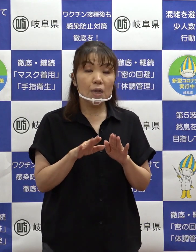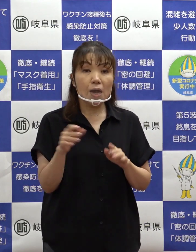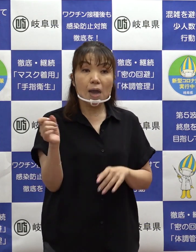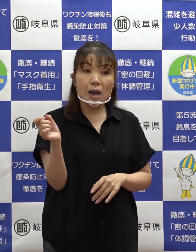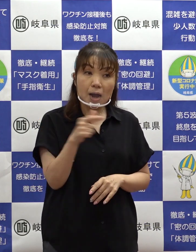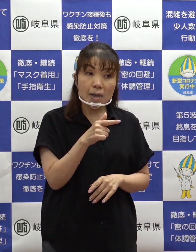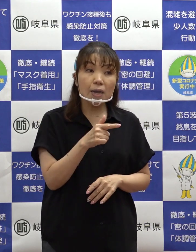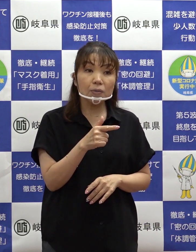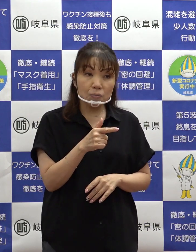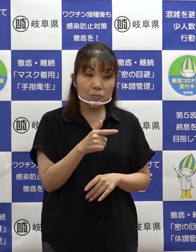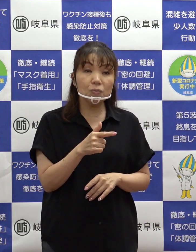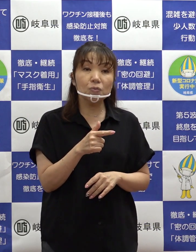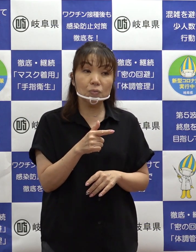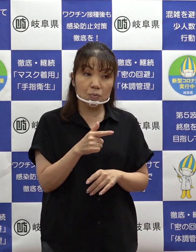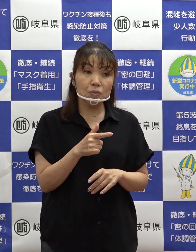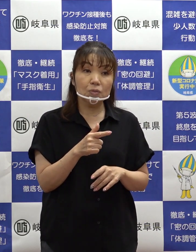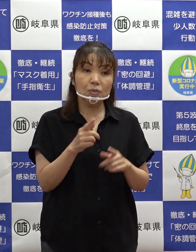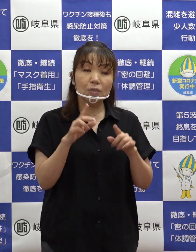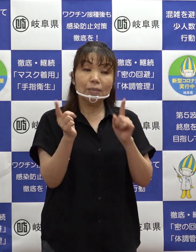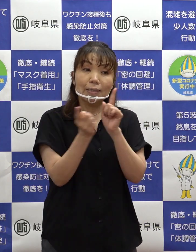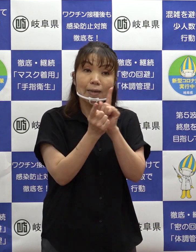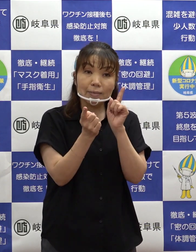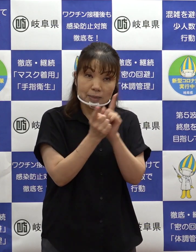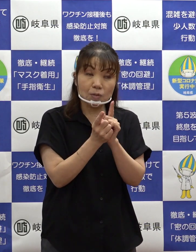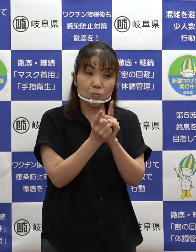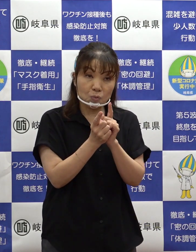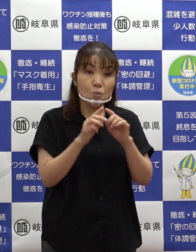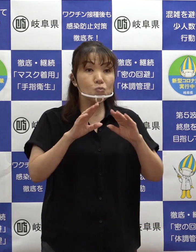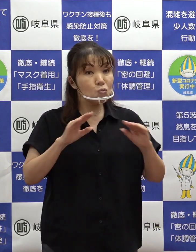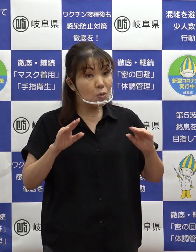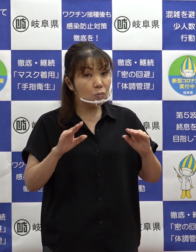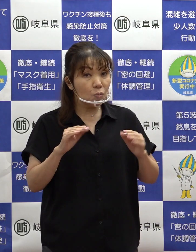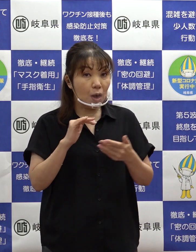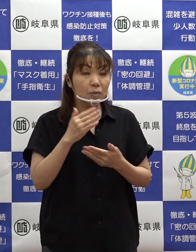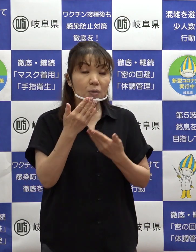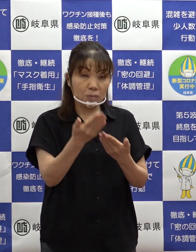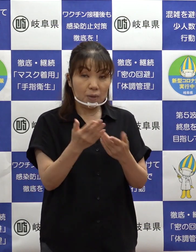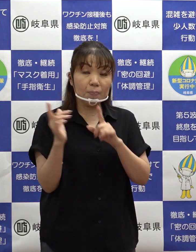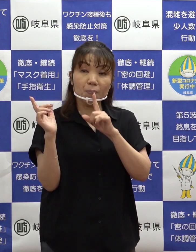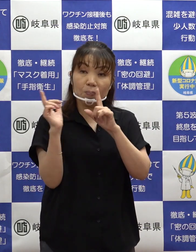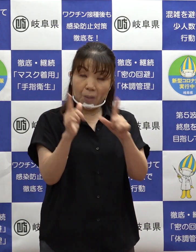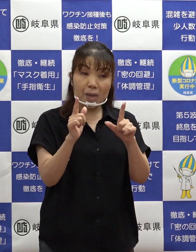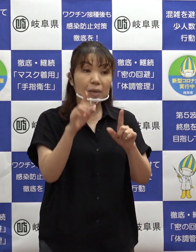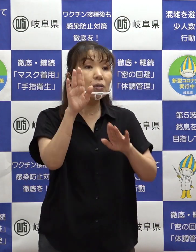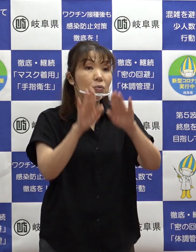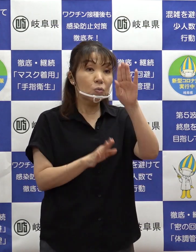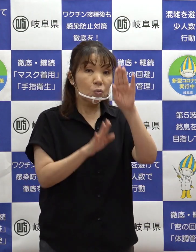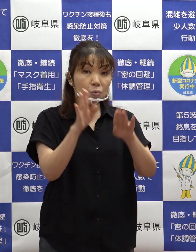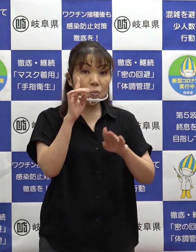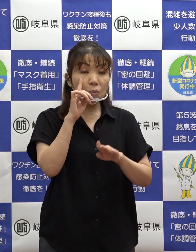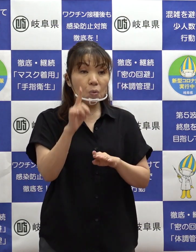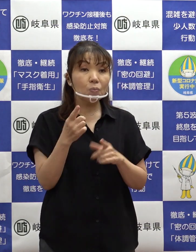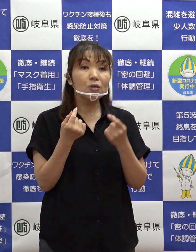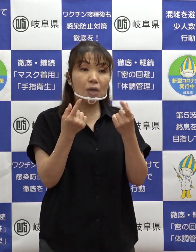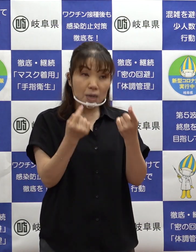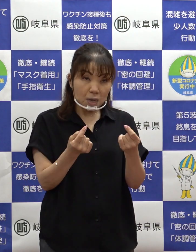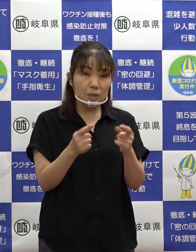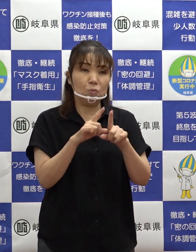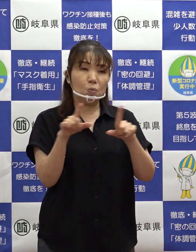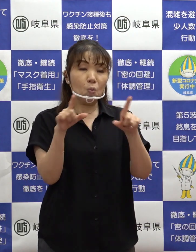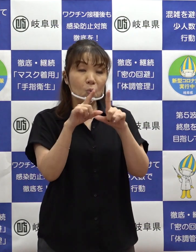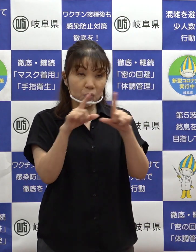めて緩和するということもあり得るんでしょうか。 まあ状況を見ながら緩急当